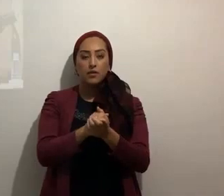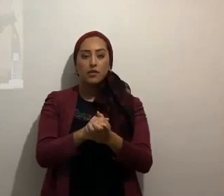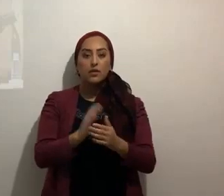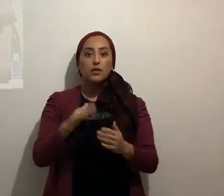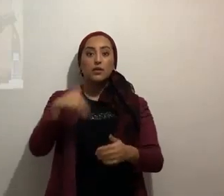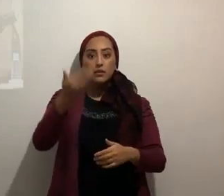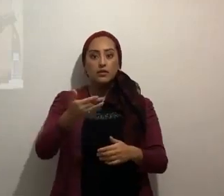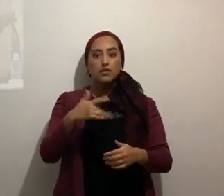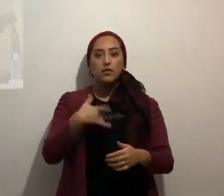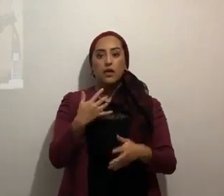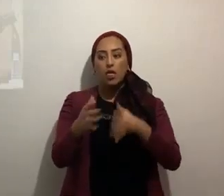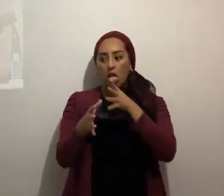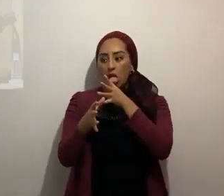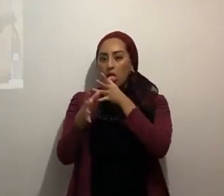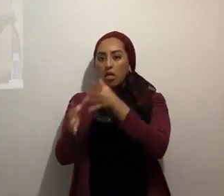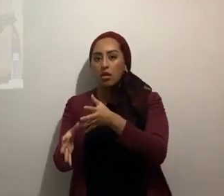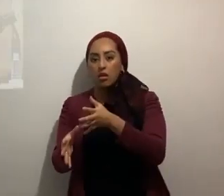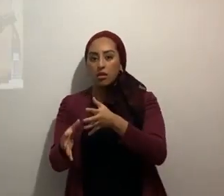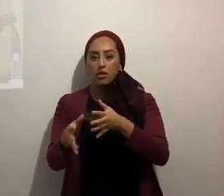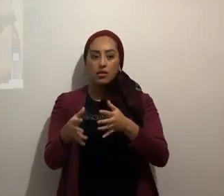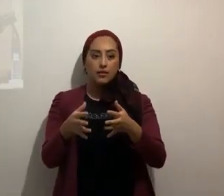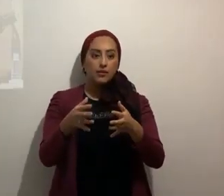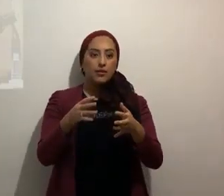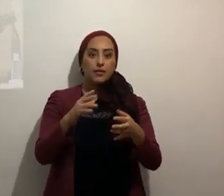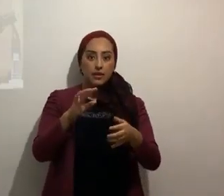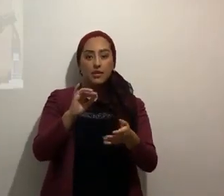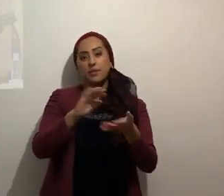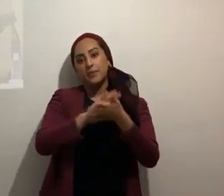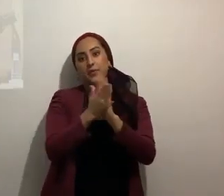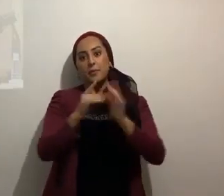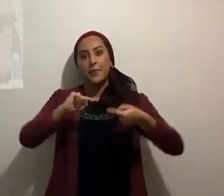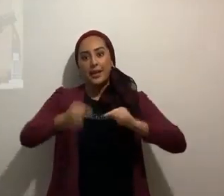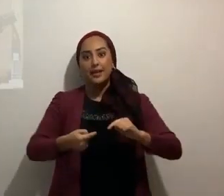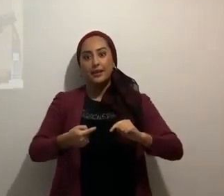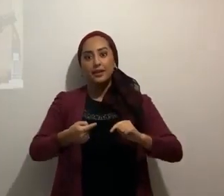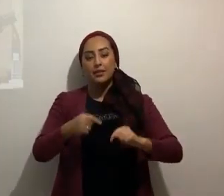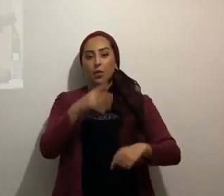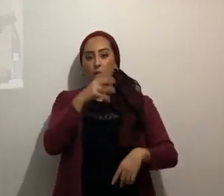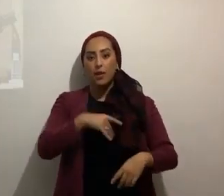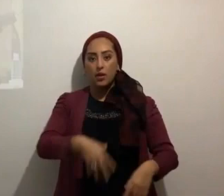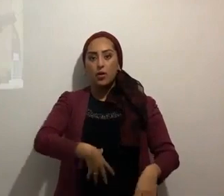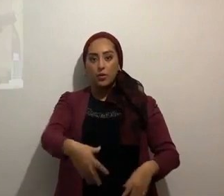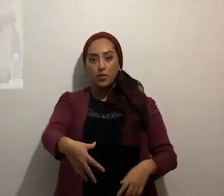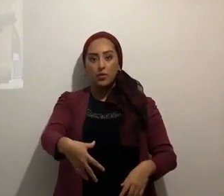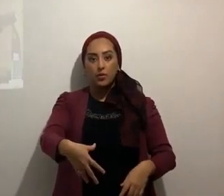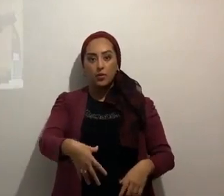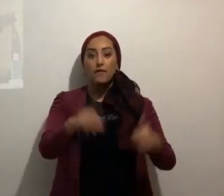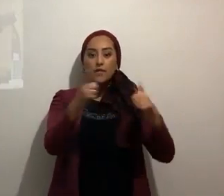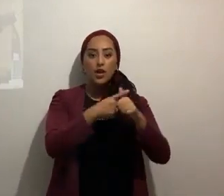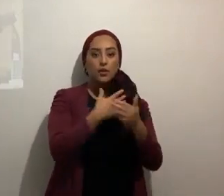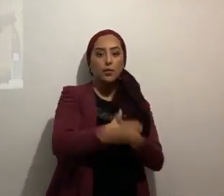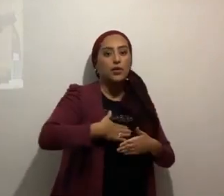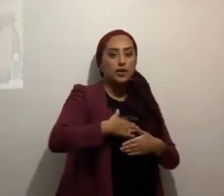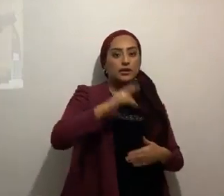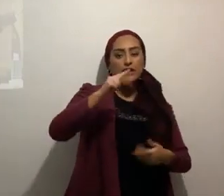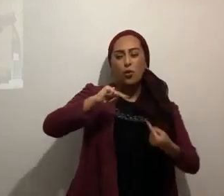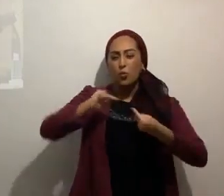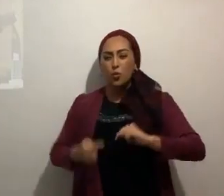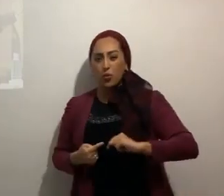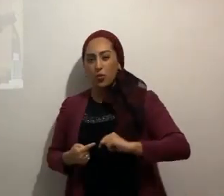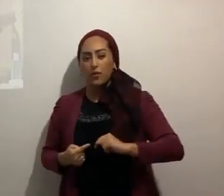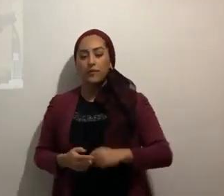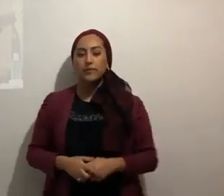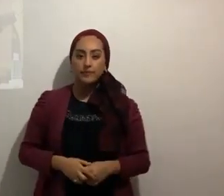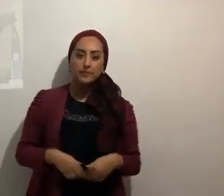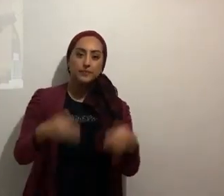viene las náuseas, etc. Y eso ya es dolor. ¿Sí? Pero fue por el placer. Ahora,